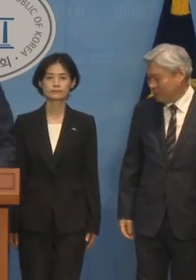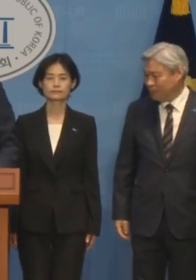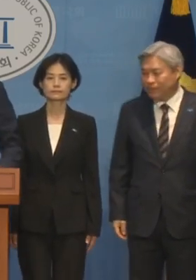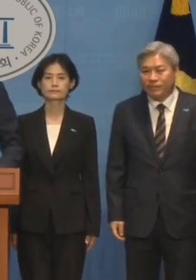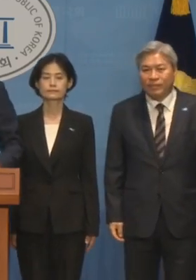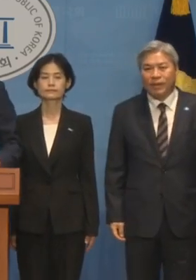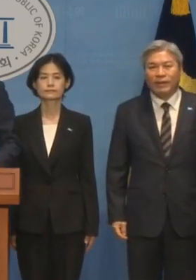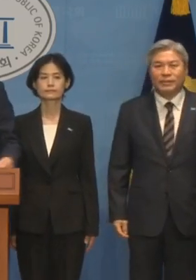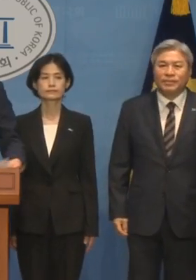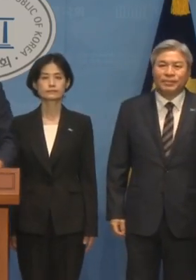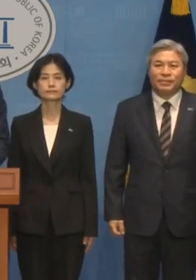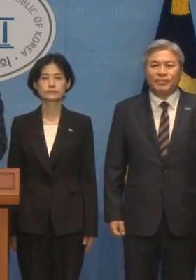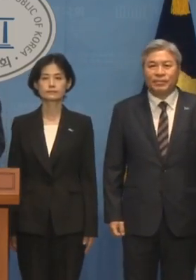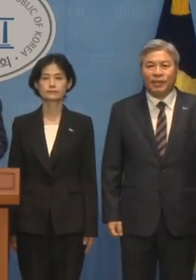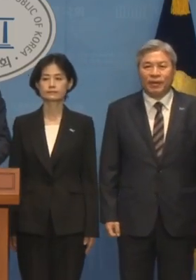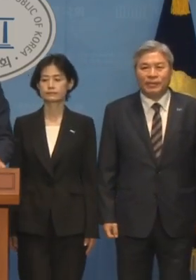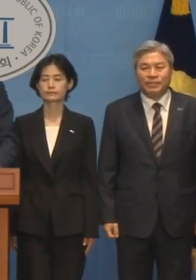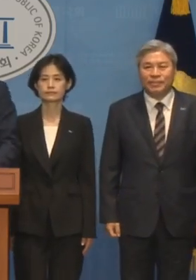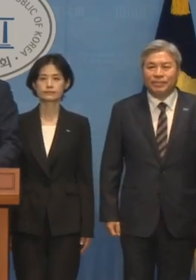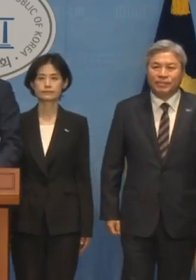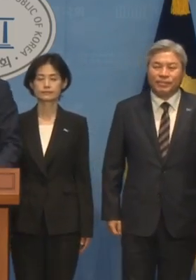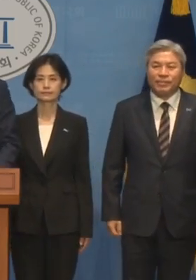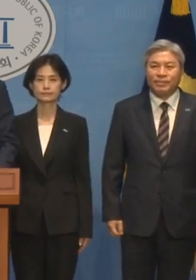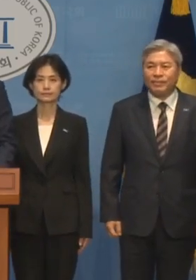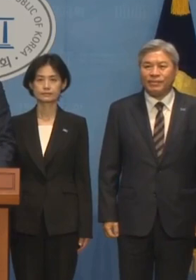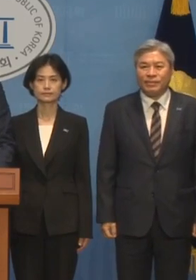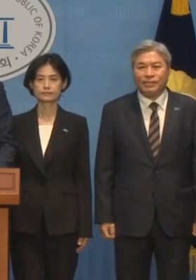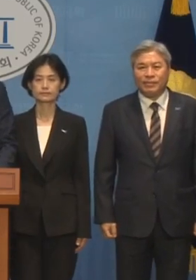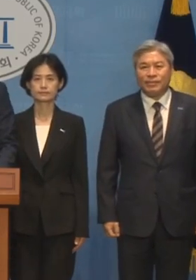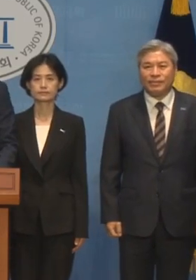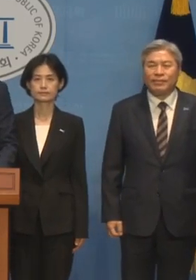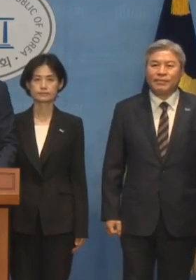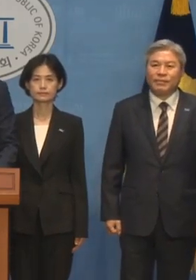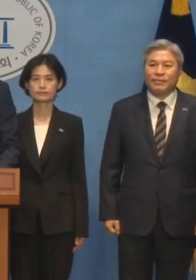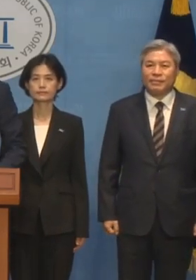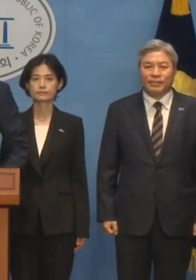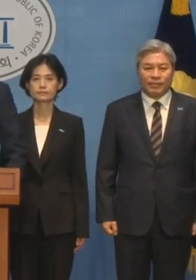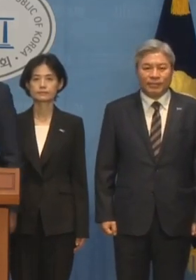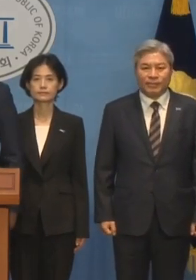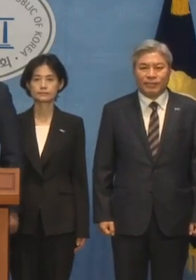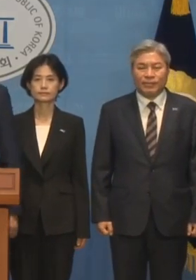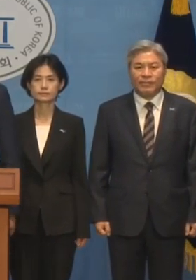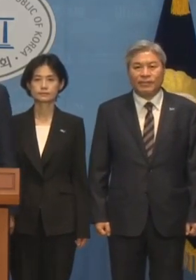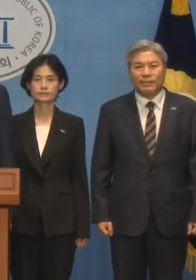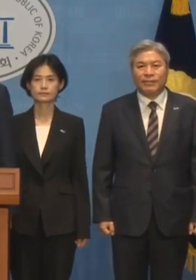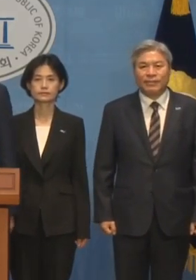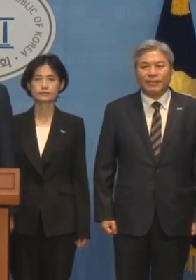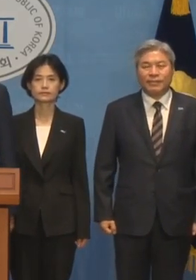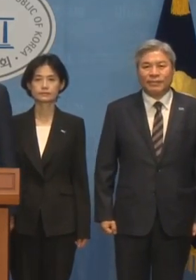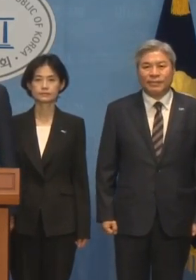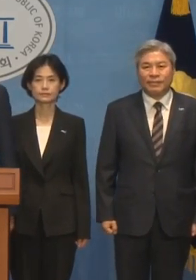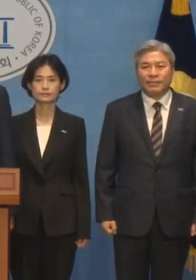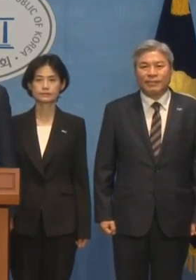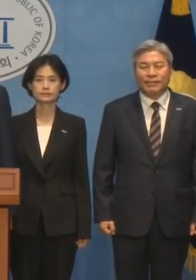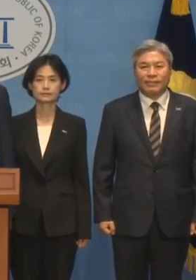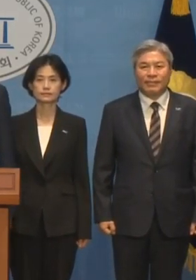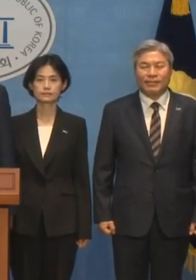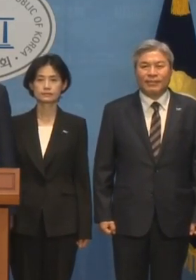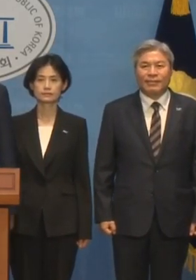우리 당 카메라나 한번 당 카메라 저기 박 부장 있으니까요.